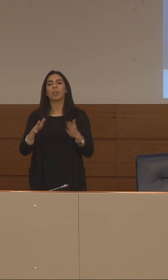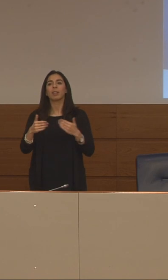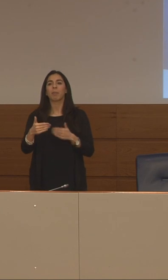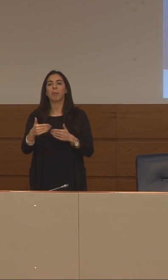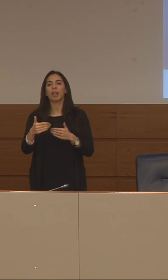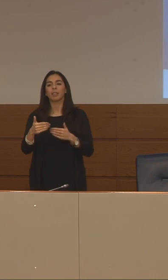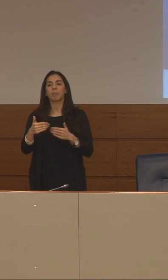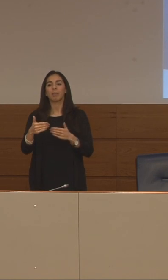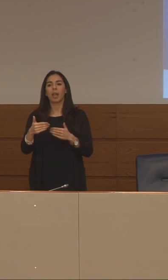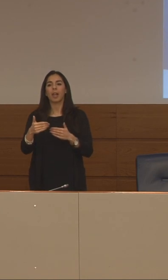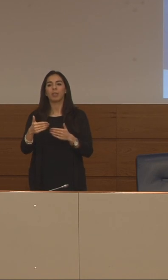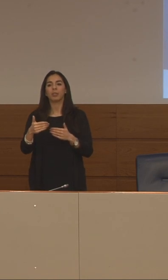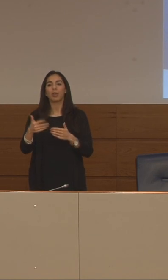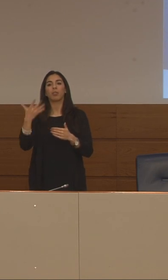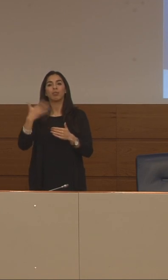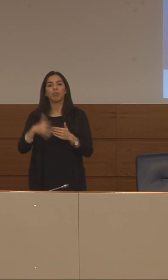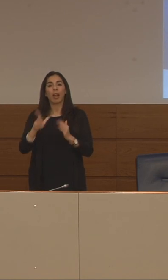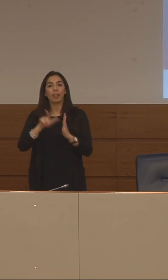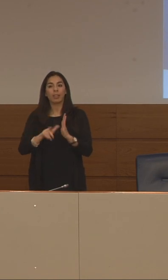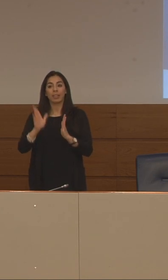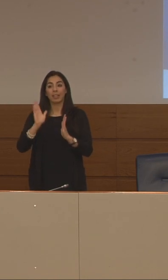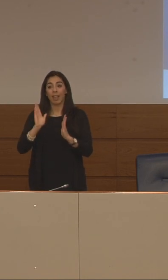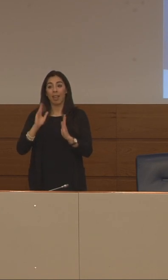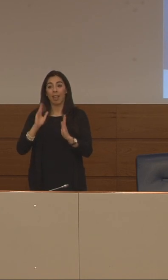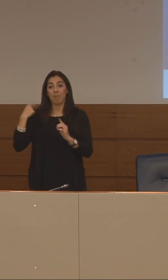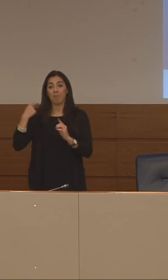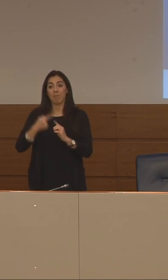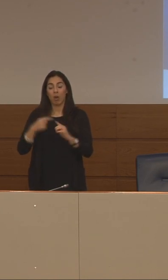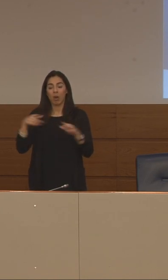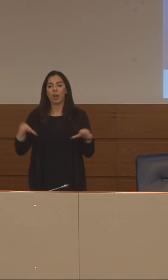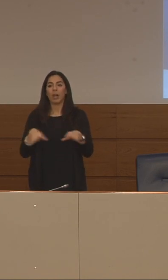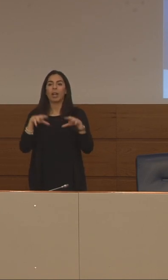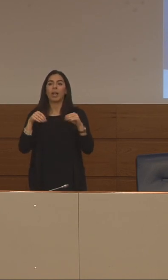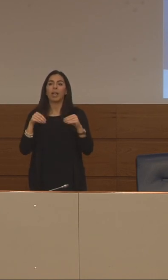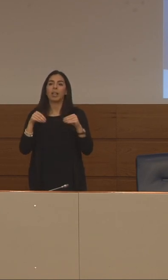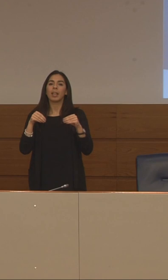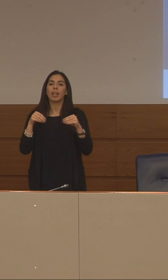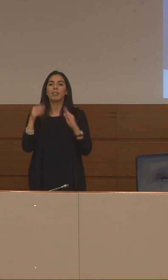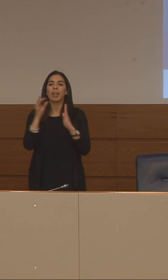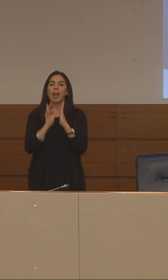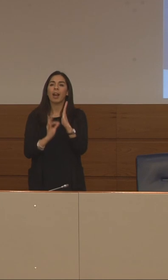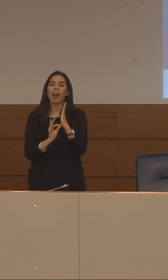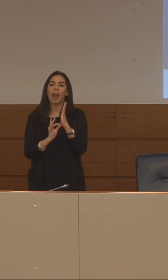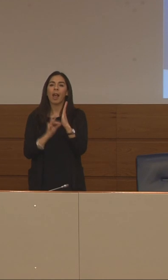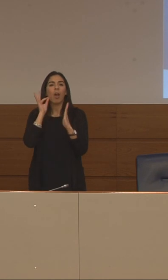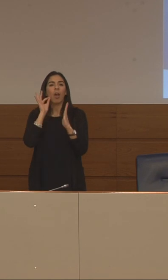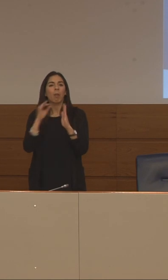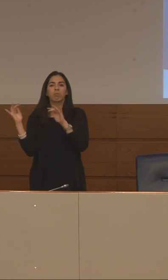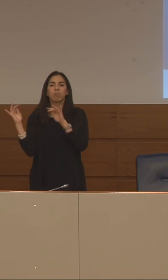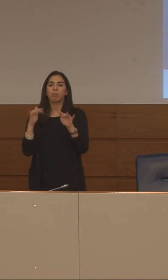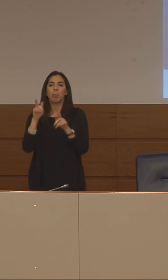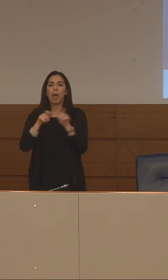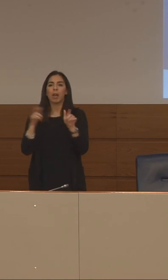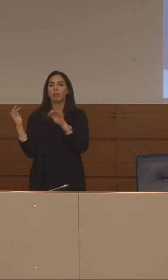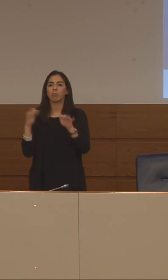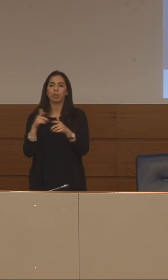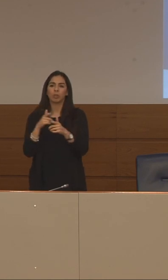abbiamo da tempo adottato misure di contenimento degli afflussi e